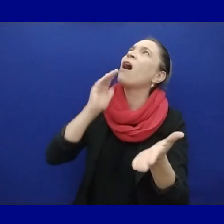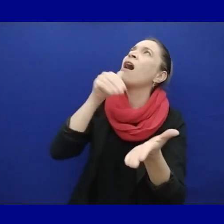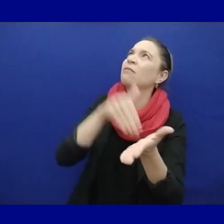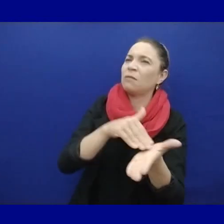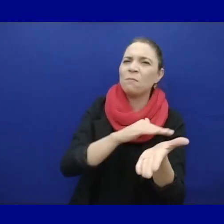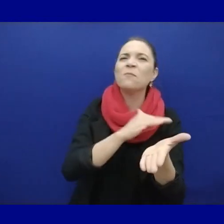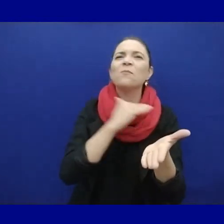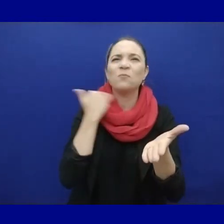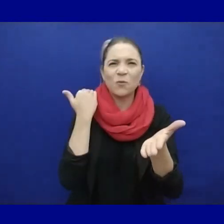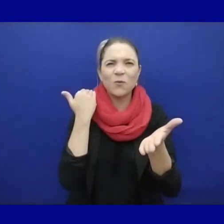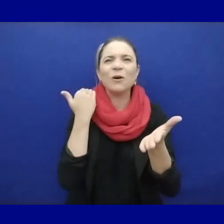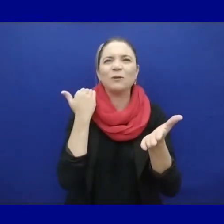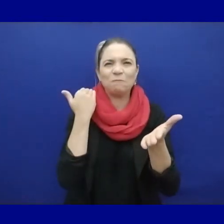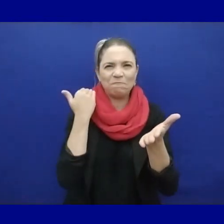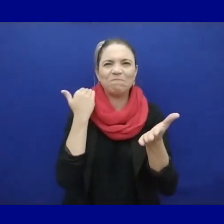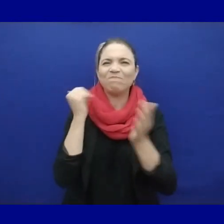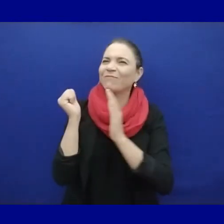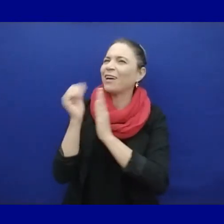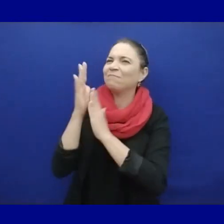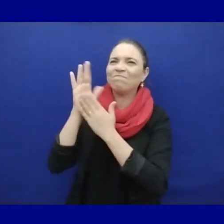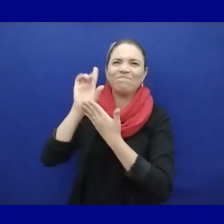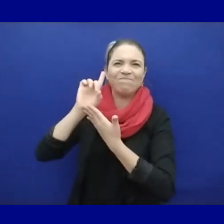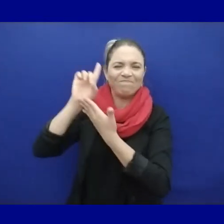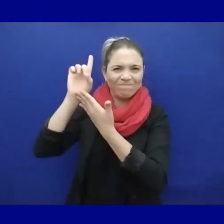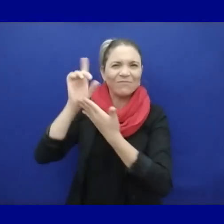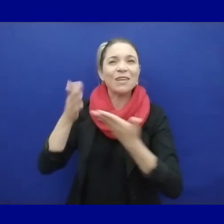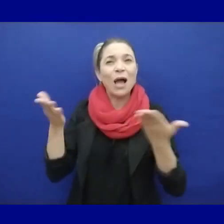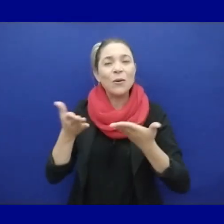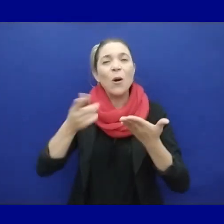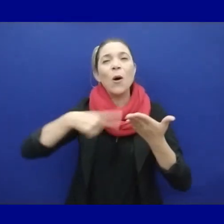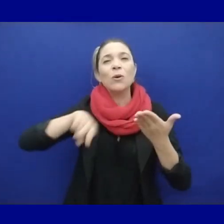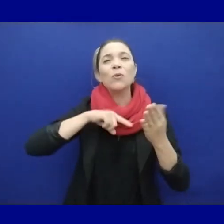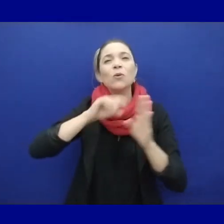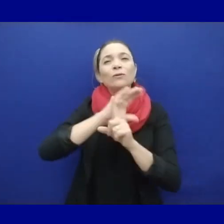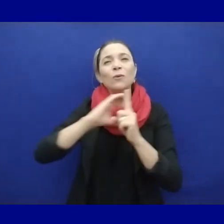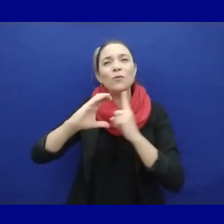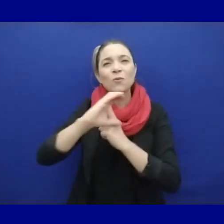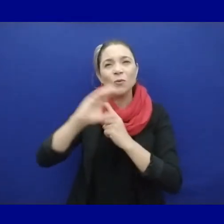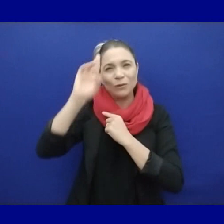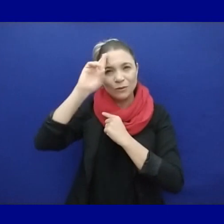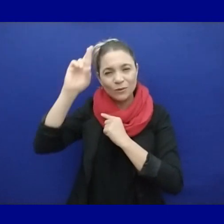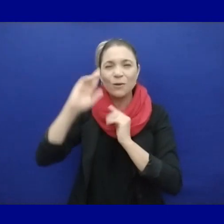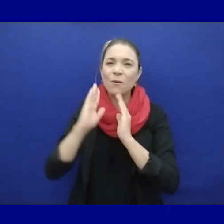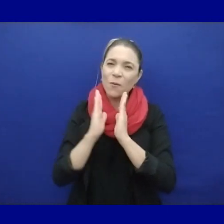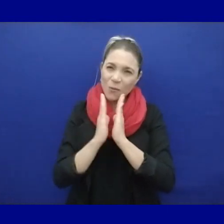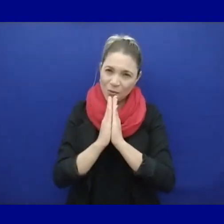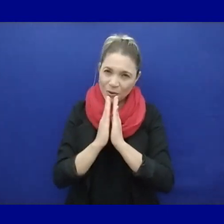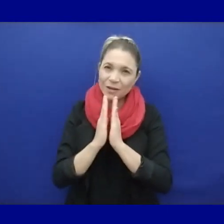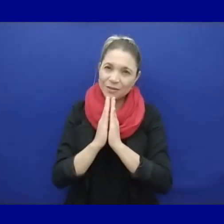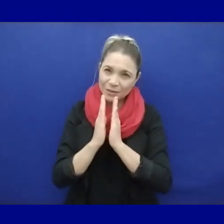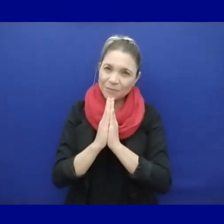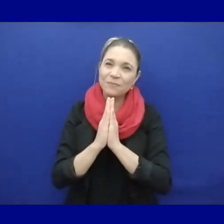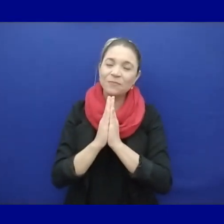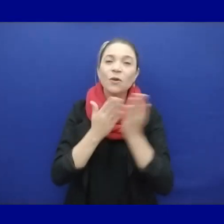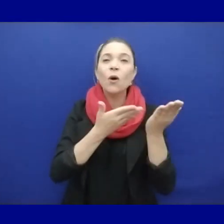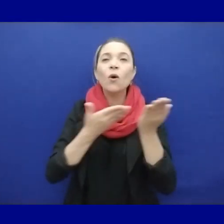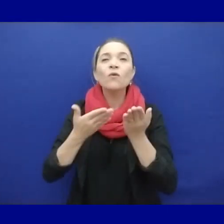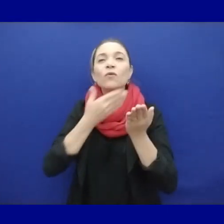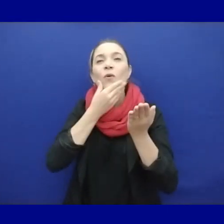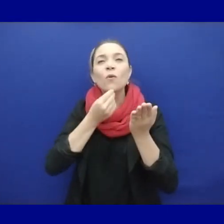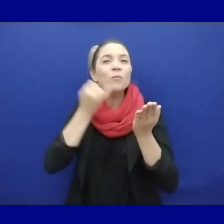morte. Amém. Louvado seja Deus. Vamos continuar em culto, agora em oração, com o